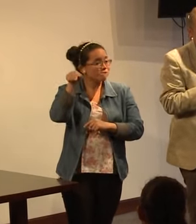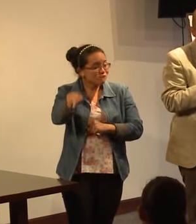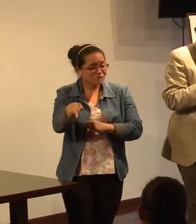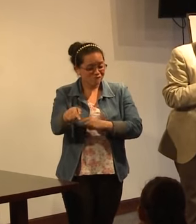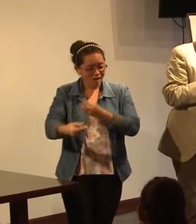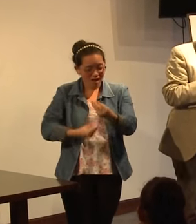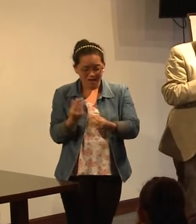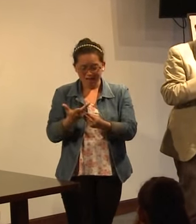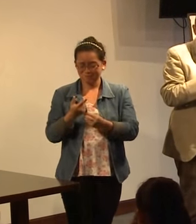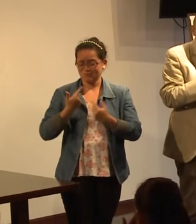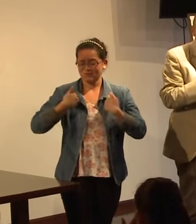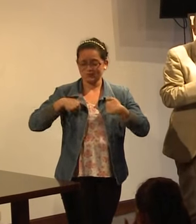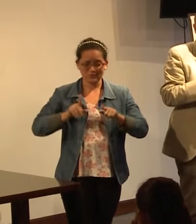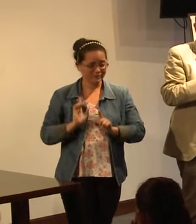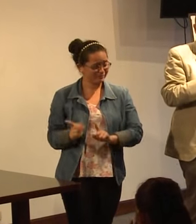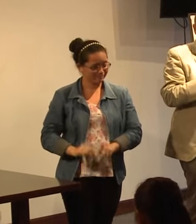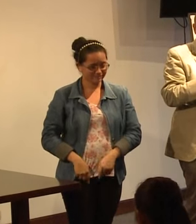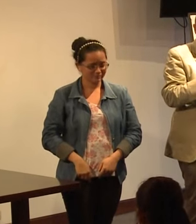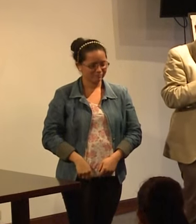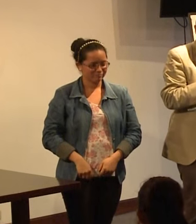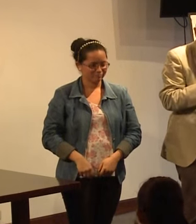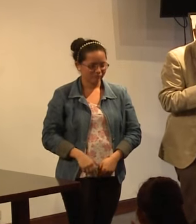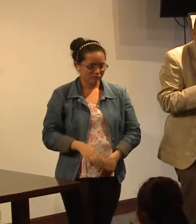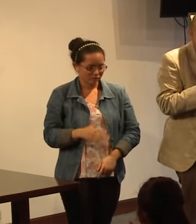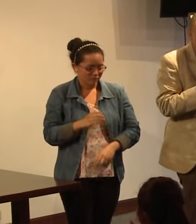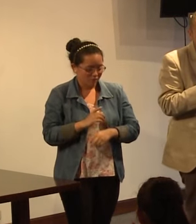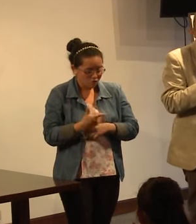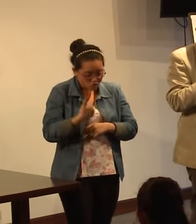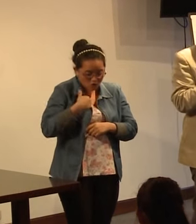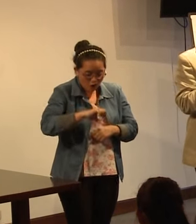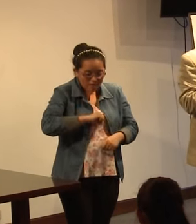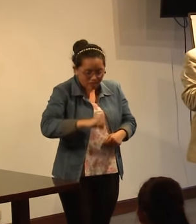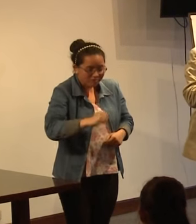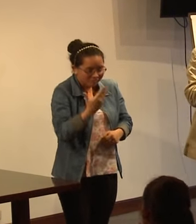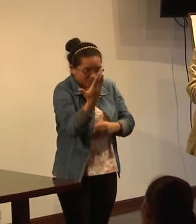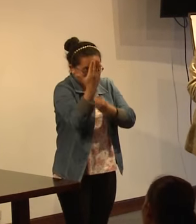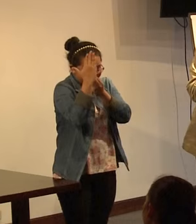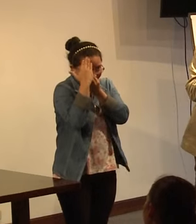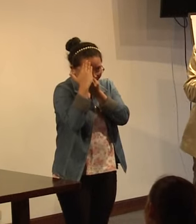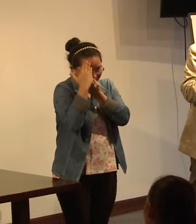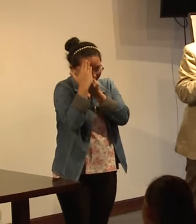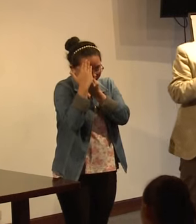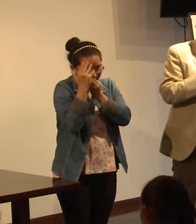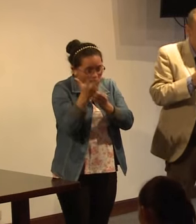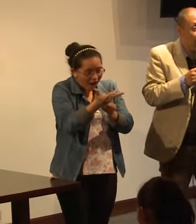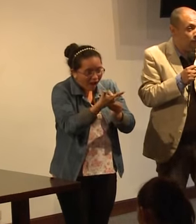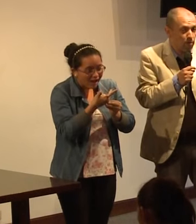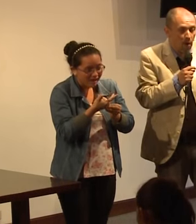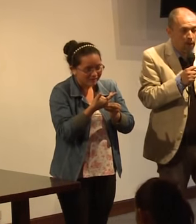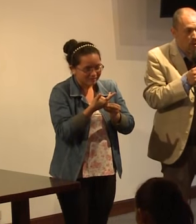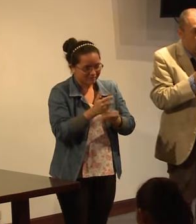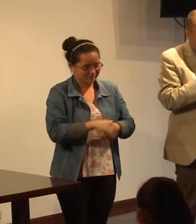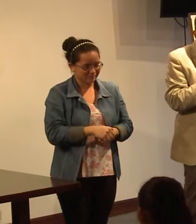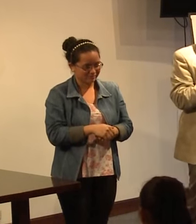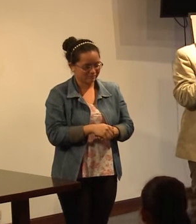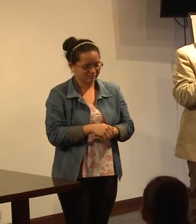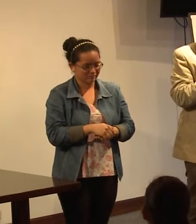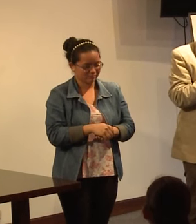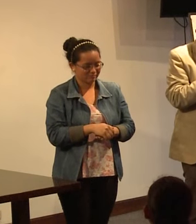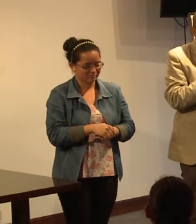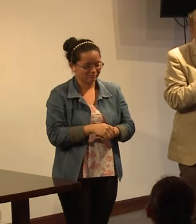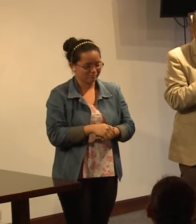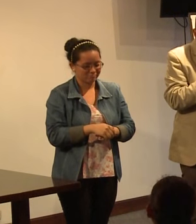haciendo no es arte. Y como ustedes no son artistas, entonces yo tengo derecho a evaluarlas. Si ustedes fueran artistas, yo jamás me atrevería a evaluar una obra de eso,